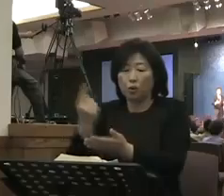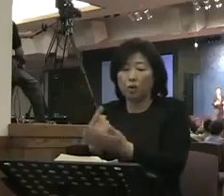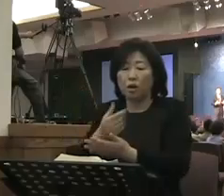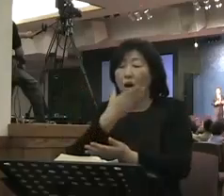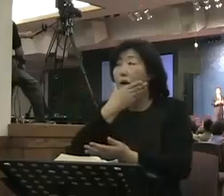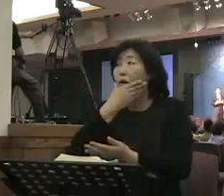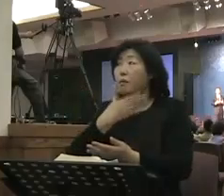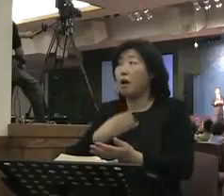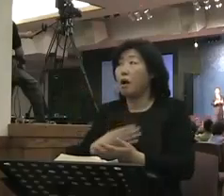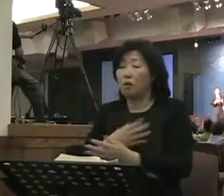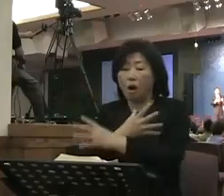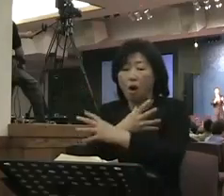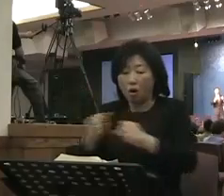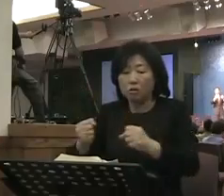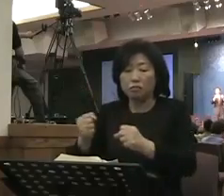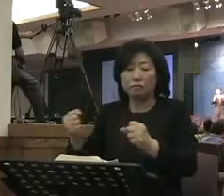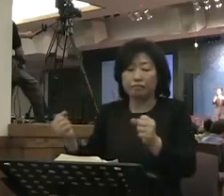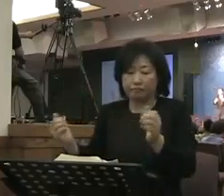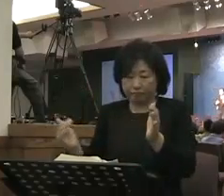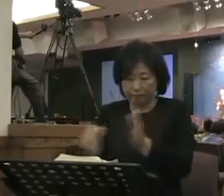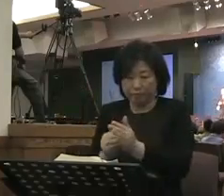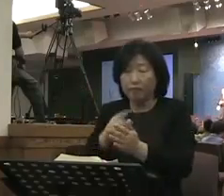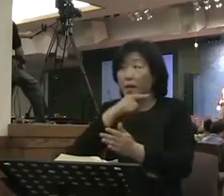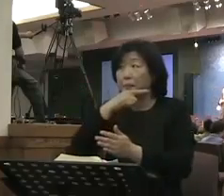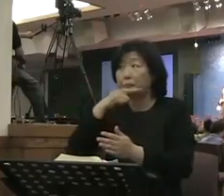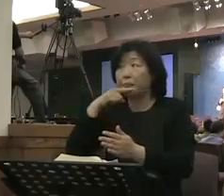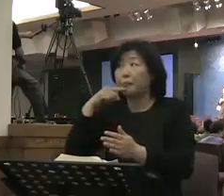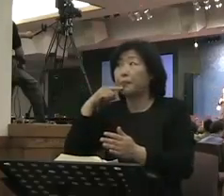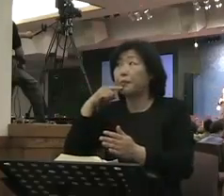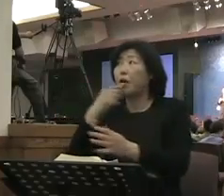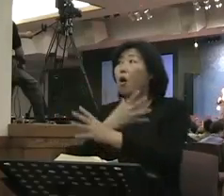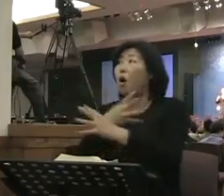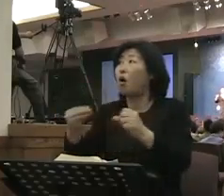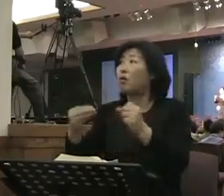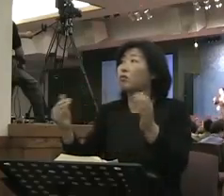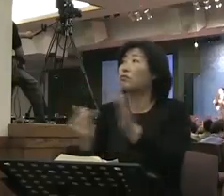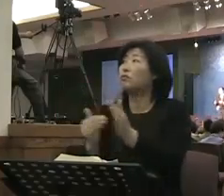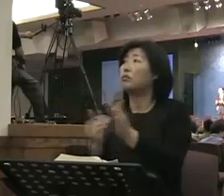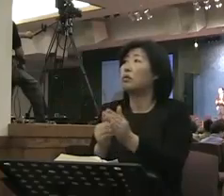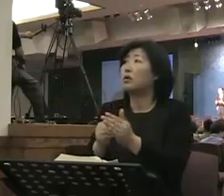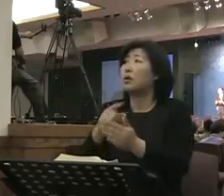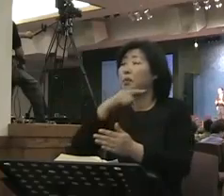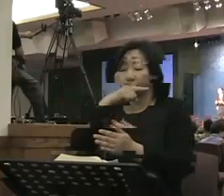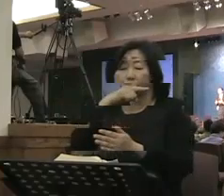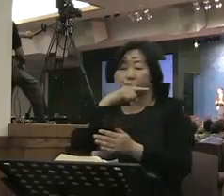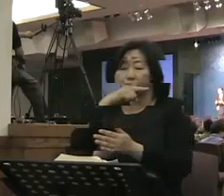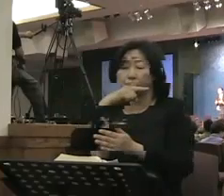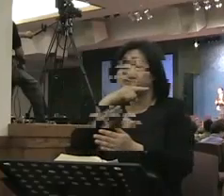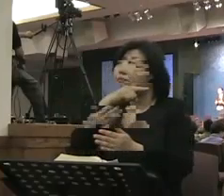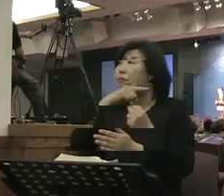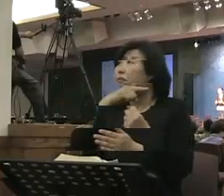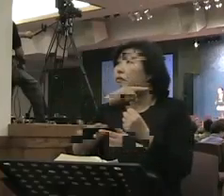언약을 맺으십니다. 피로 언약을 맺으십니다. 피 흘림으로 이제